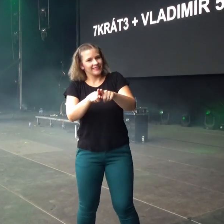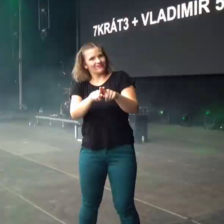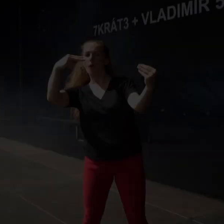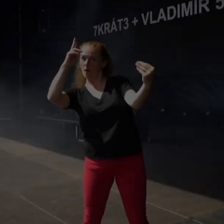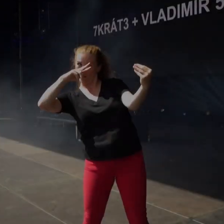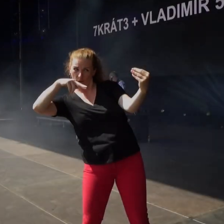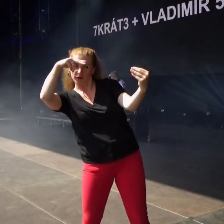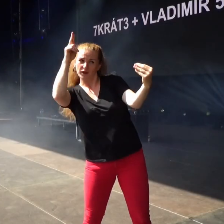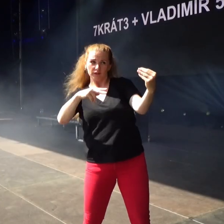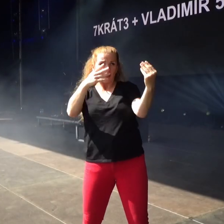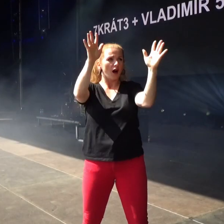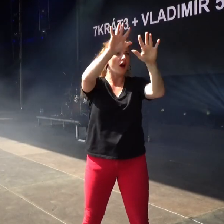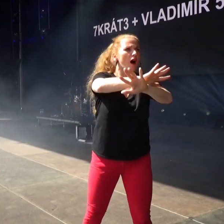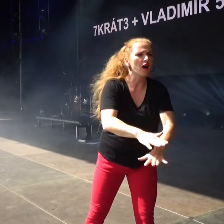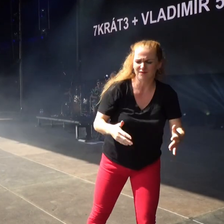Děkuji